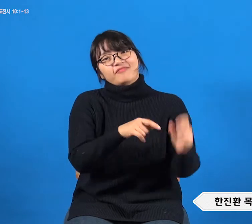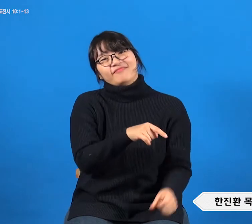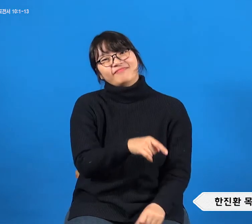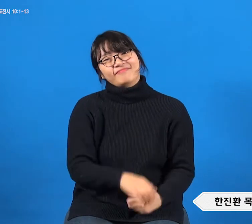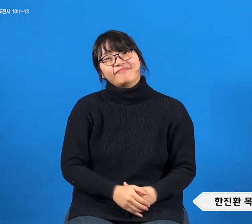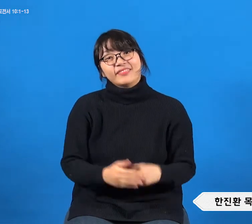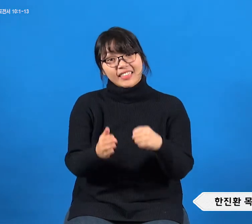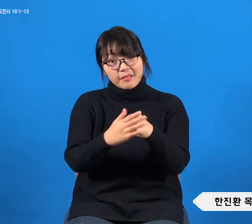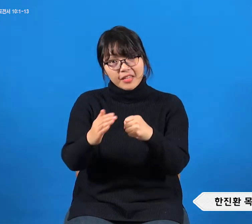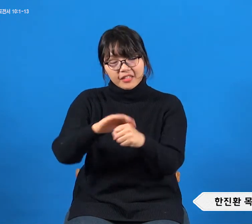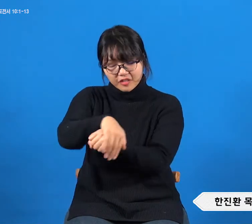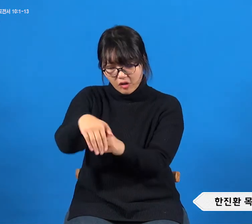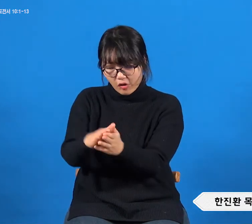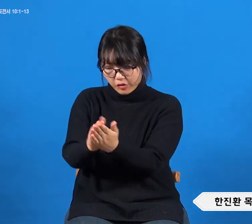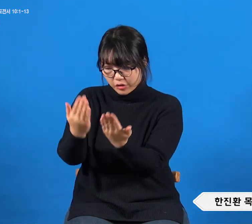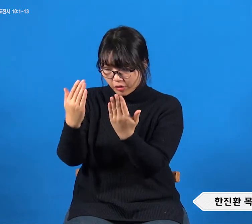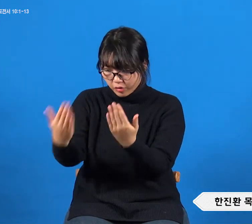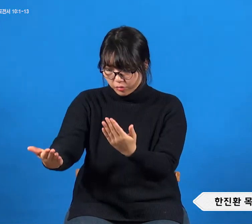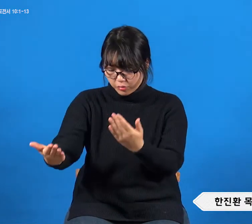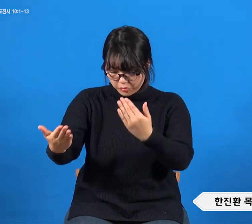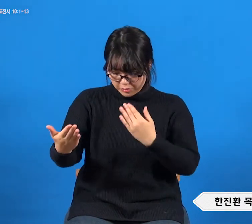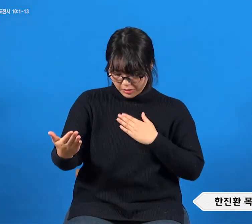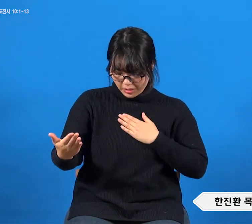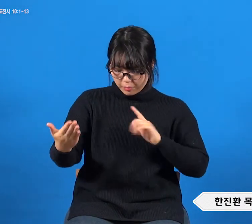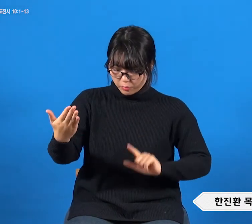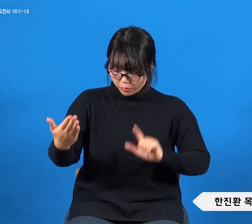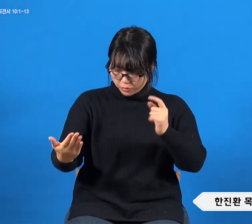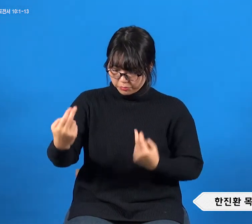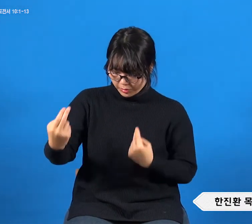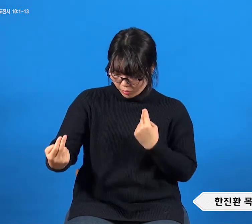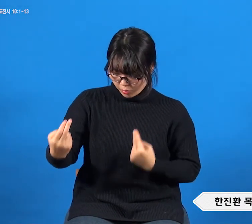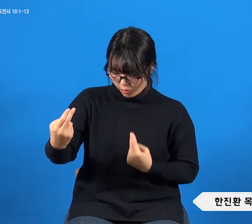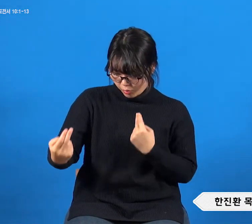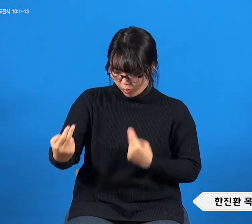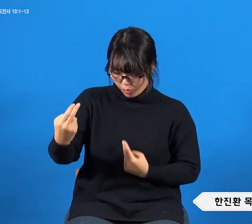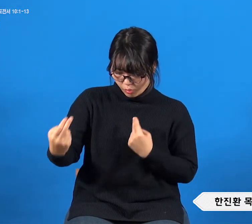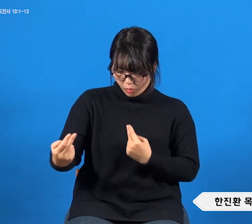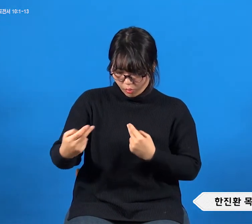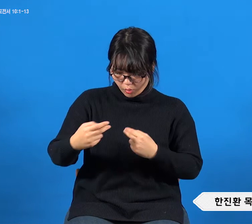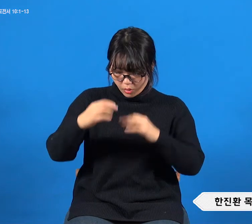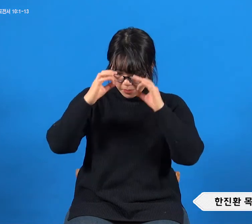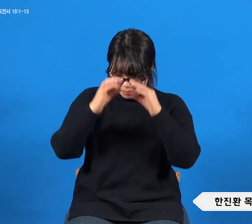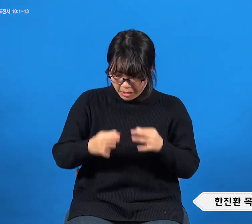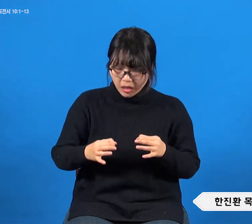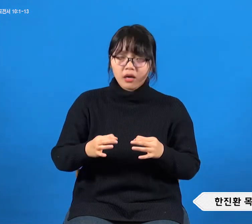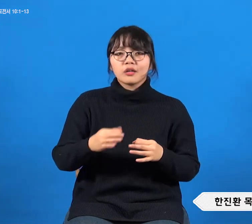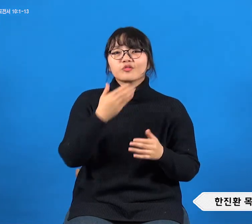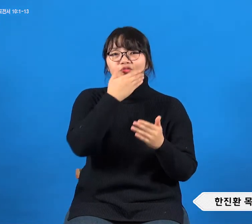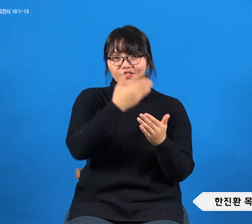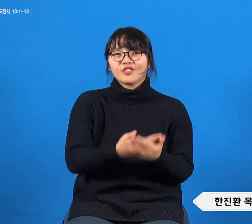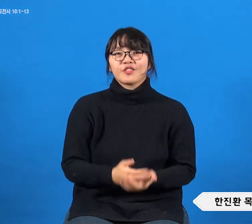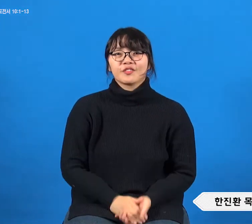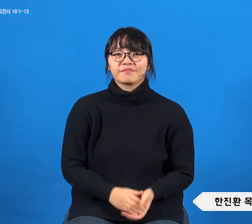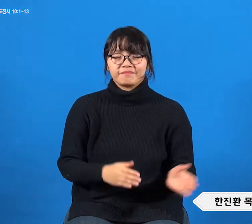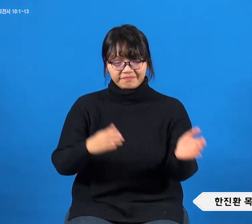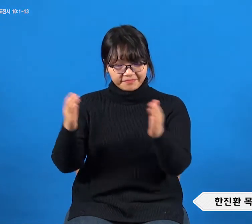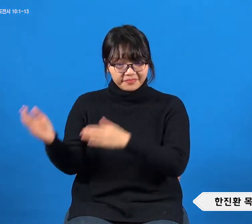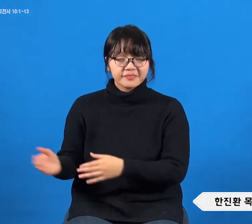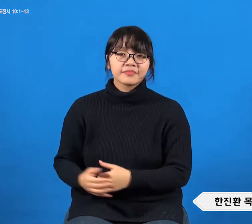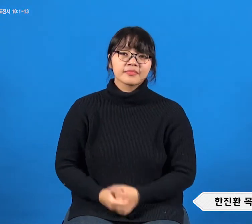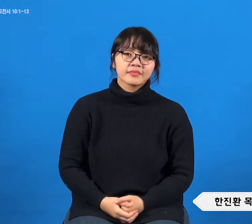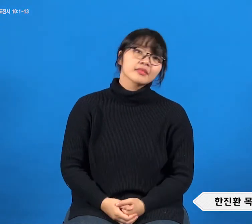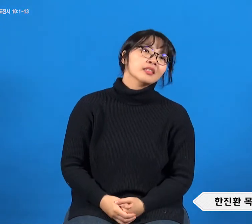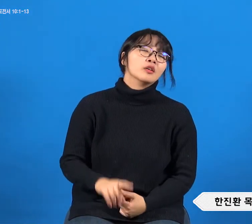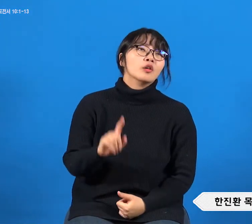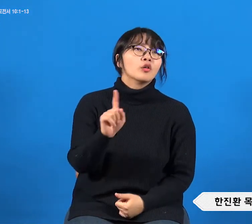바로 깨닫는 것, 그것이 너무나도 중요합니다. 중동 지방의 우하에 이런 얘기가 있습니다.